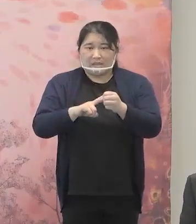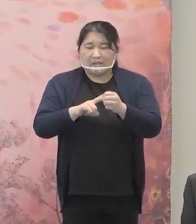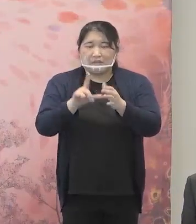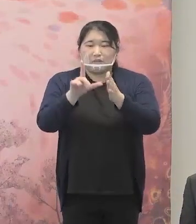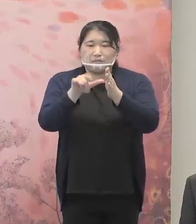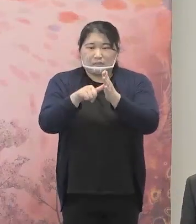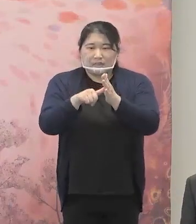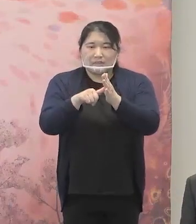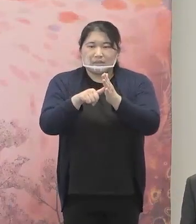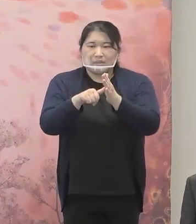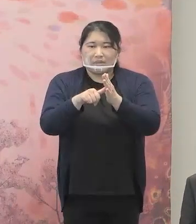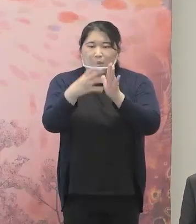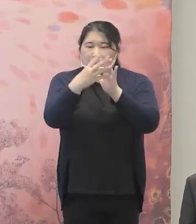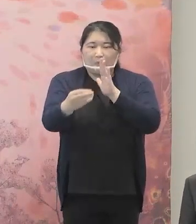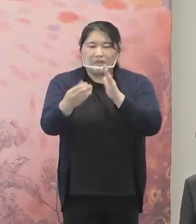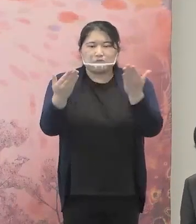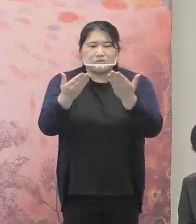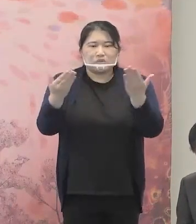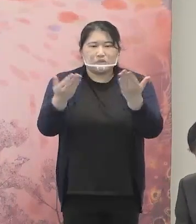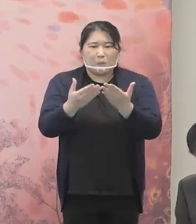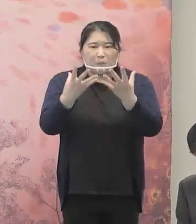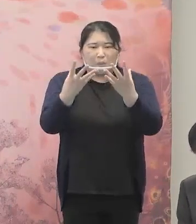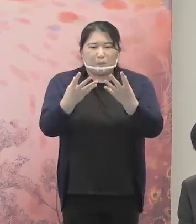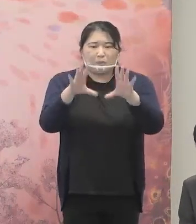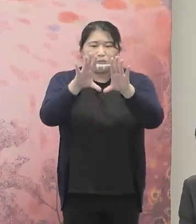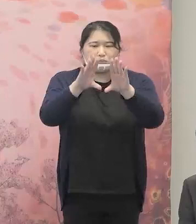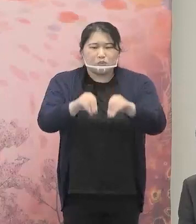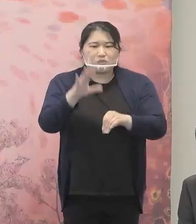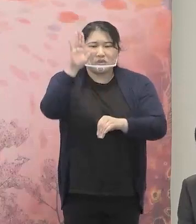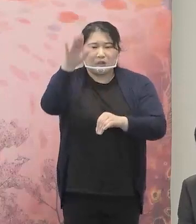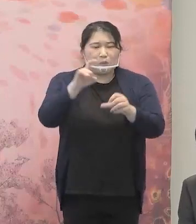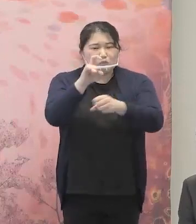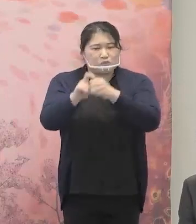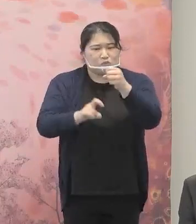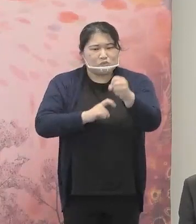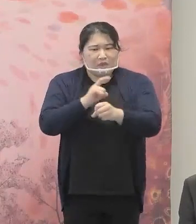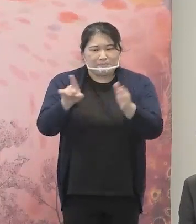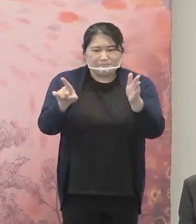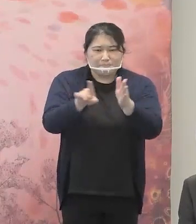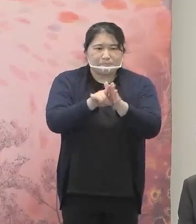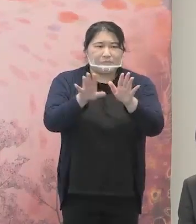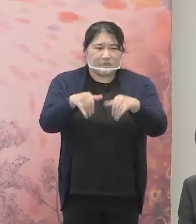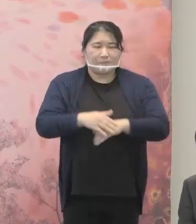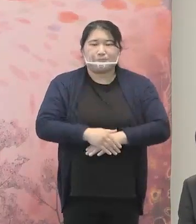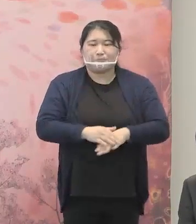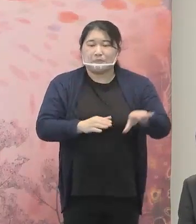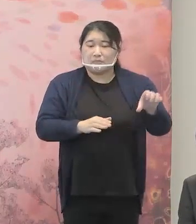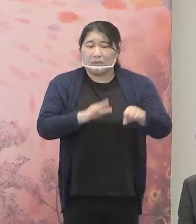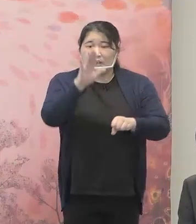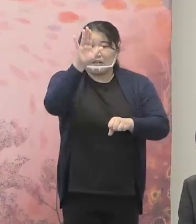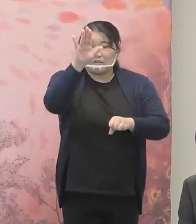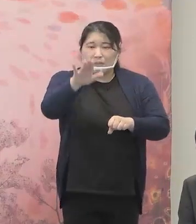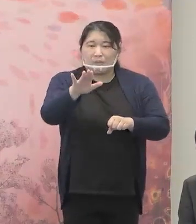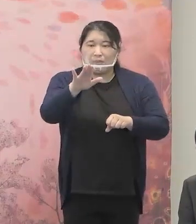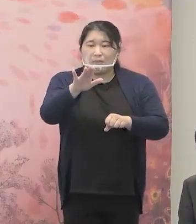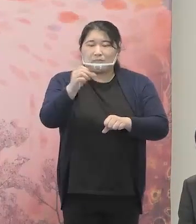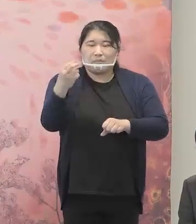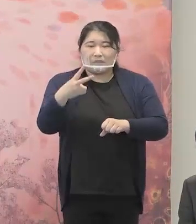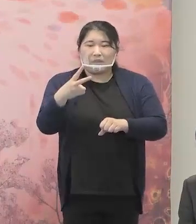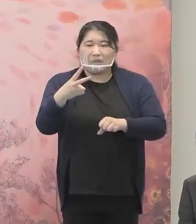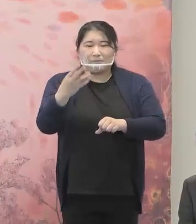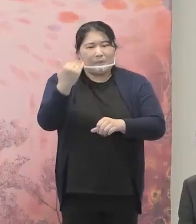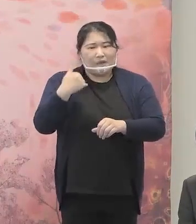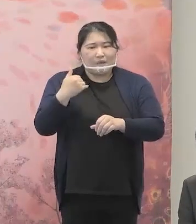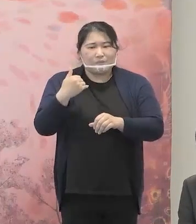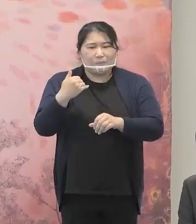タウン事業の中止からすると10年以上経っています。取得から20年、前回の構想から10年、そのま